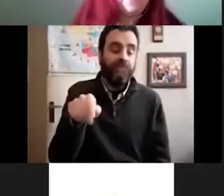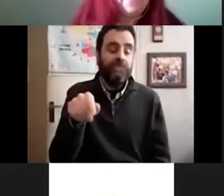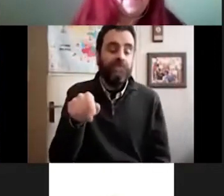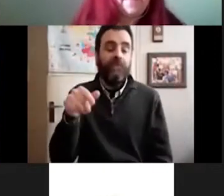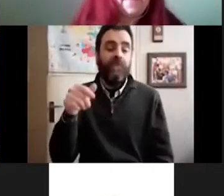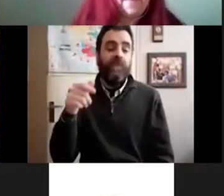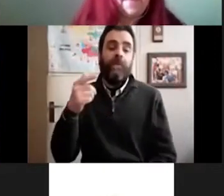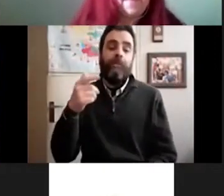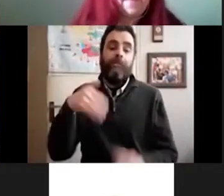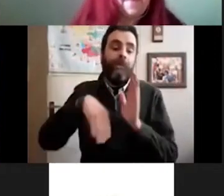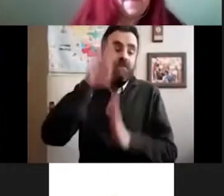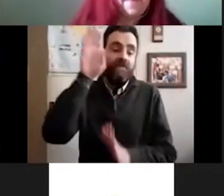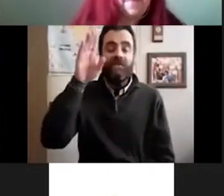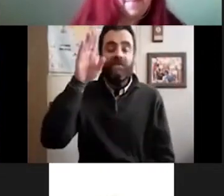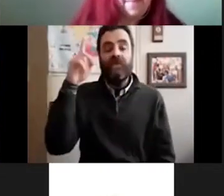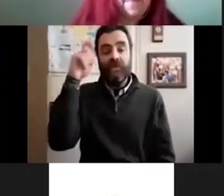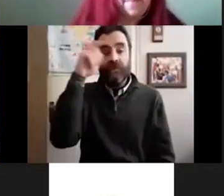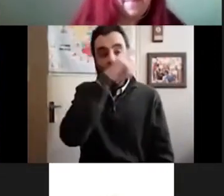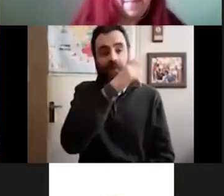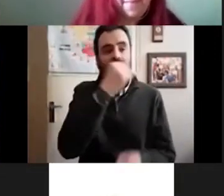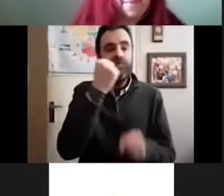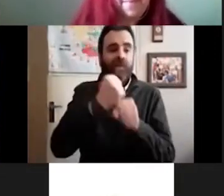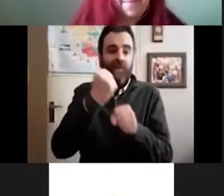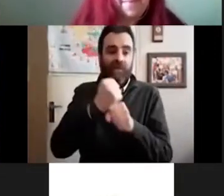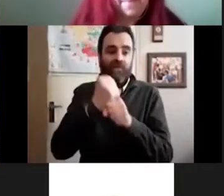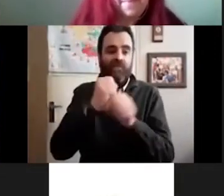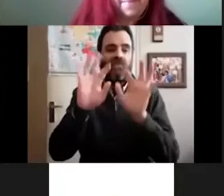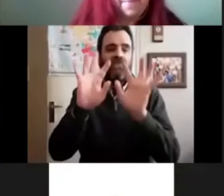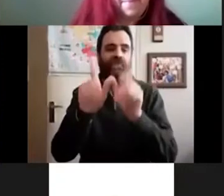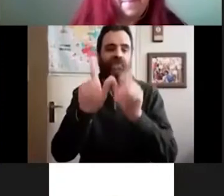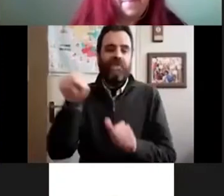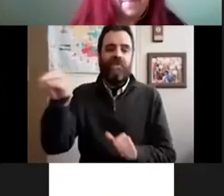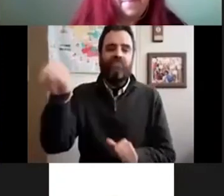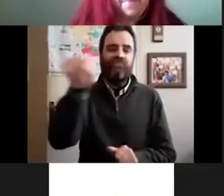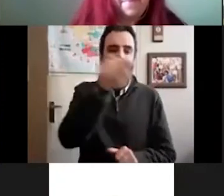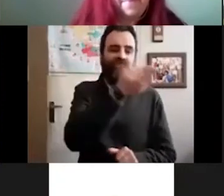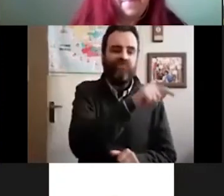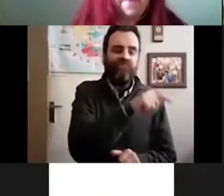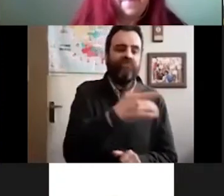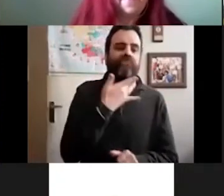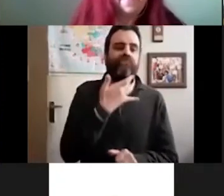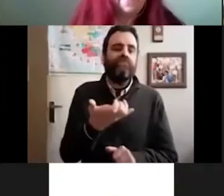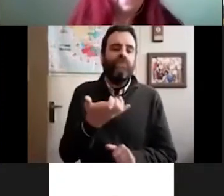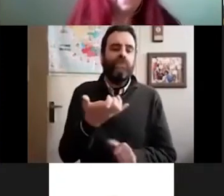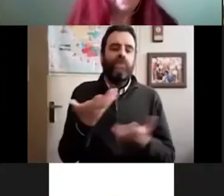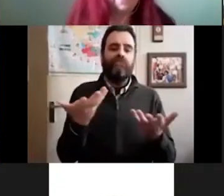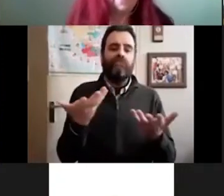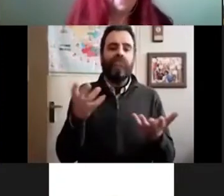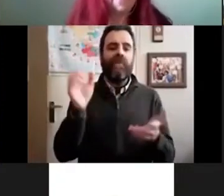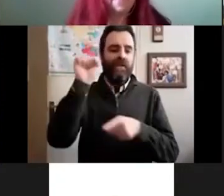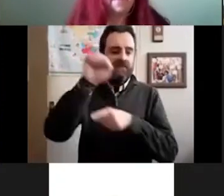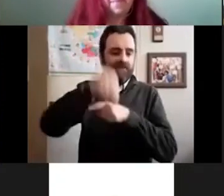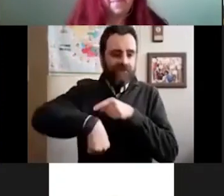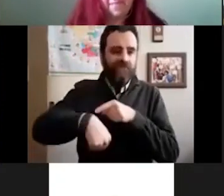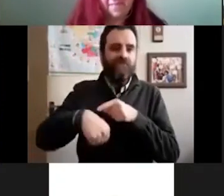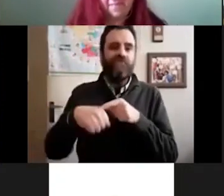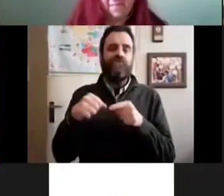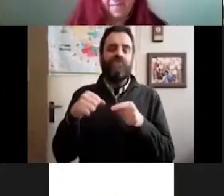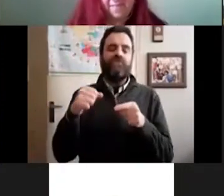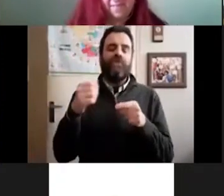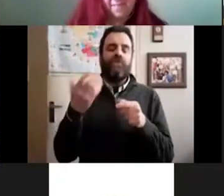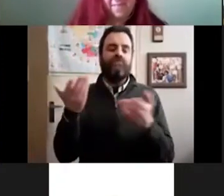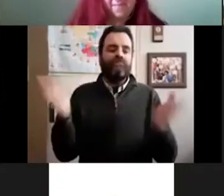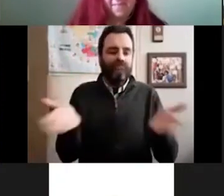Bueno, dice acerca de ese tema, lo más difícil en mi trabajo han sido las familias. ¿Por